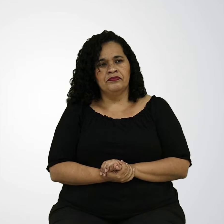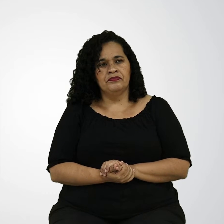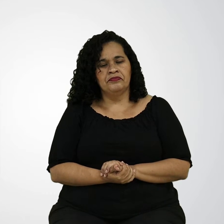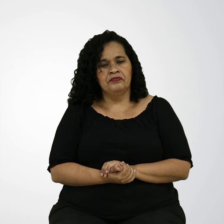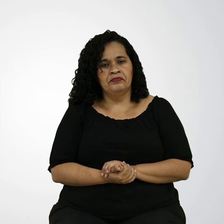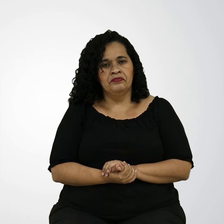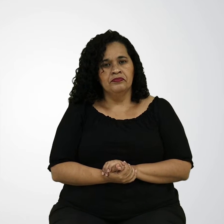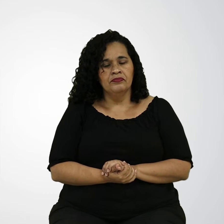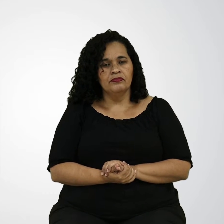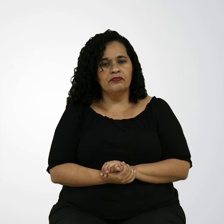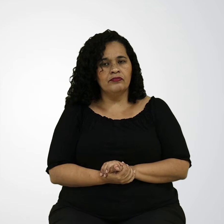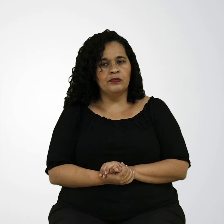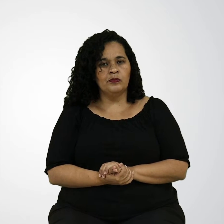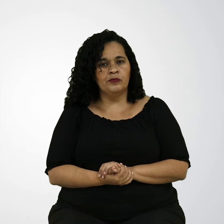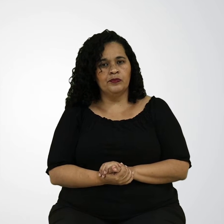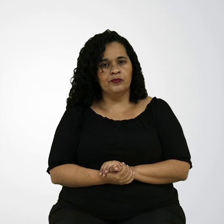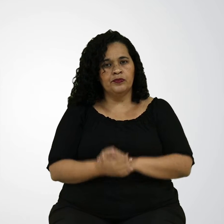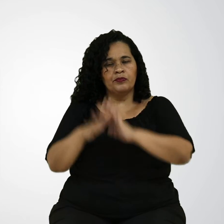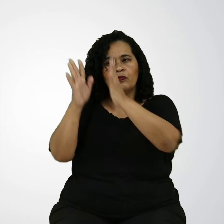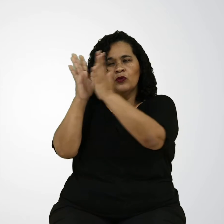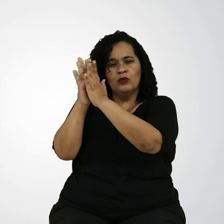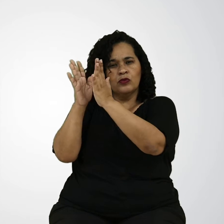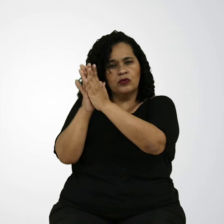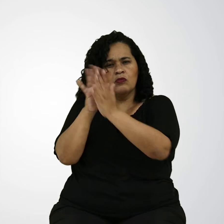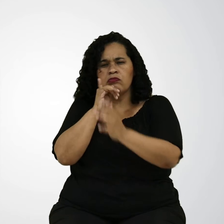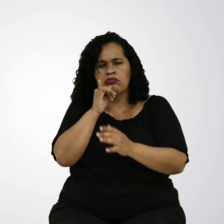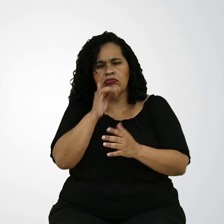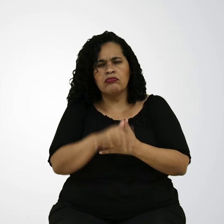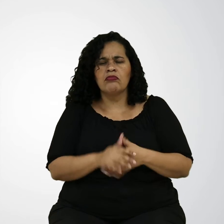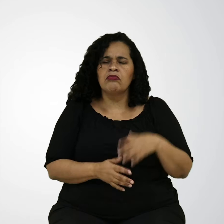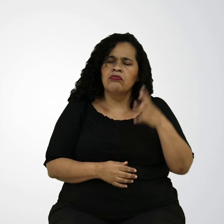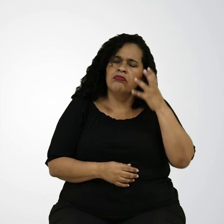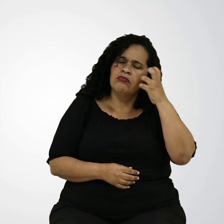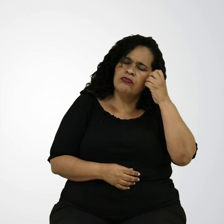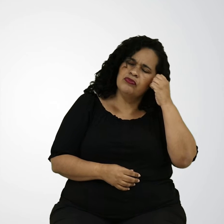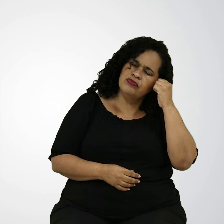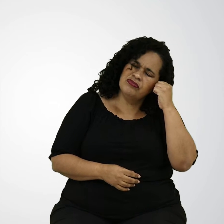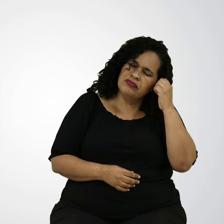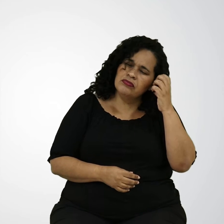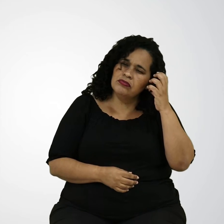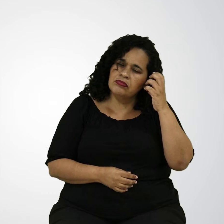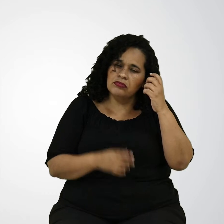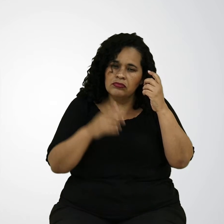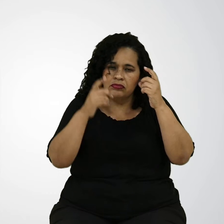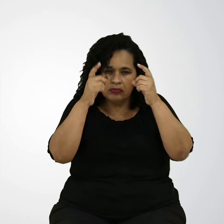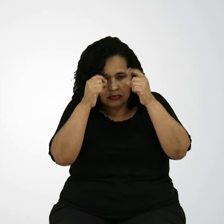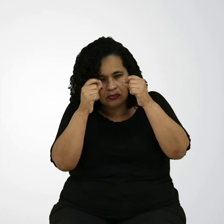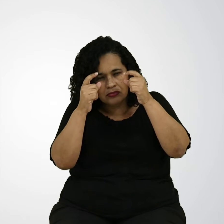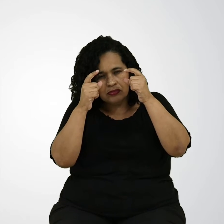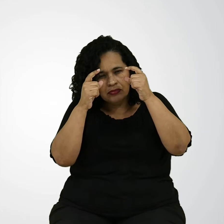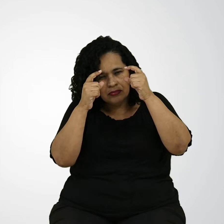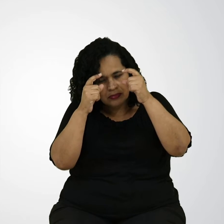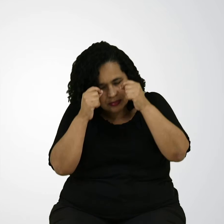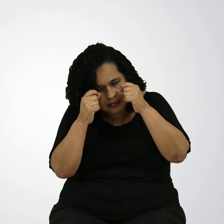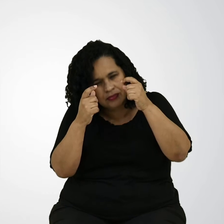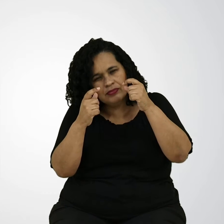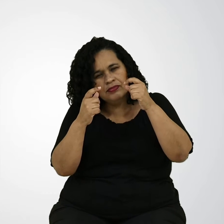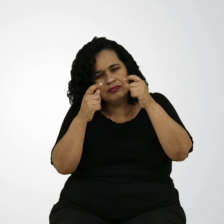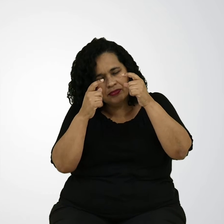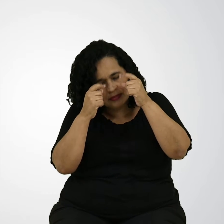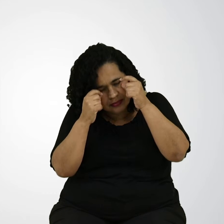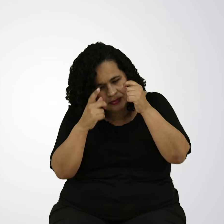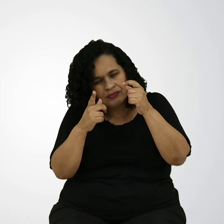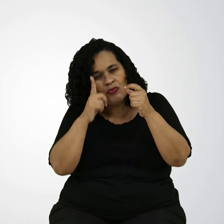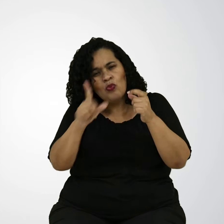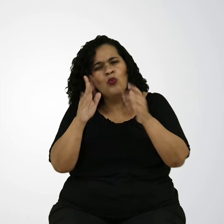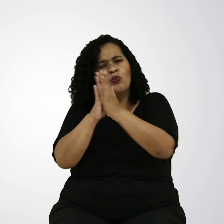contrária à ideia de uma oração sonolenta, de uma oração indiferente, mecânica. Vigilância tem a ver com isso também, tem a ver